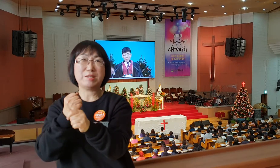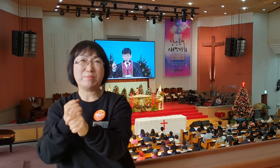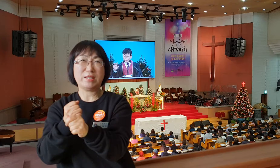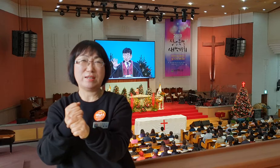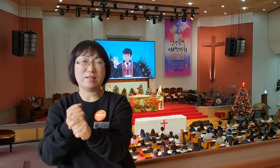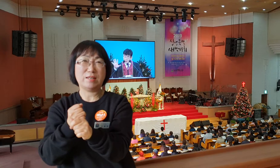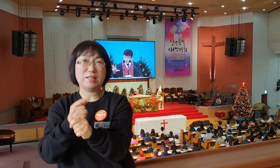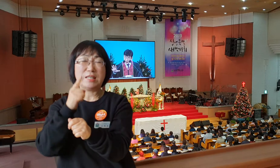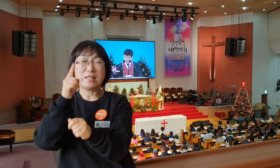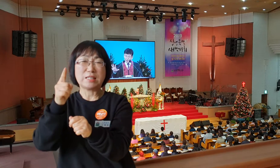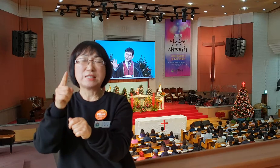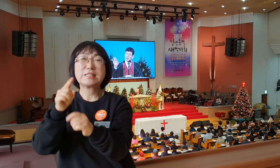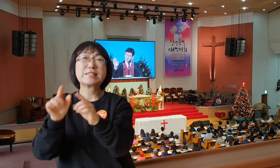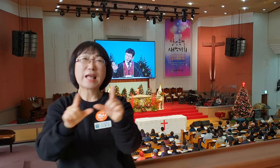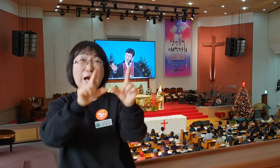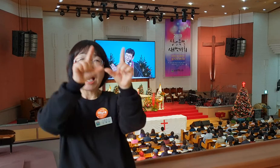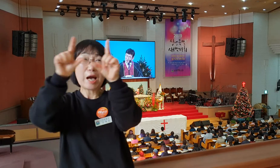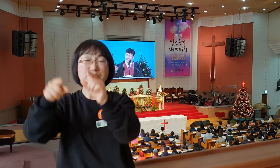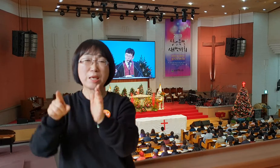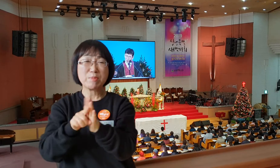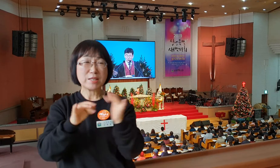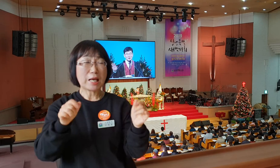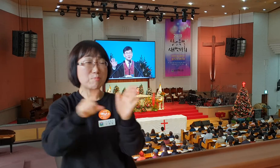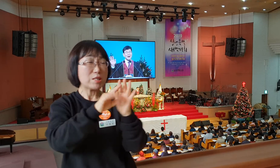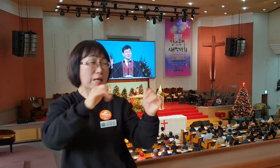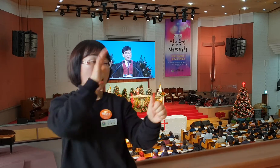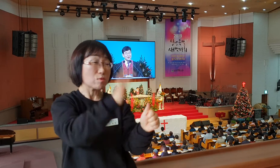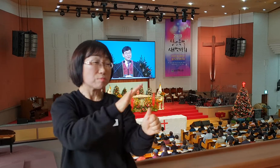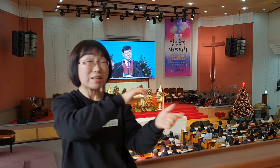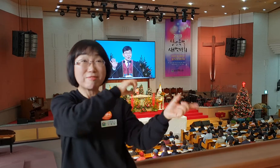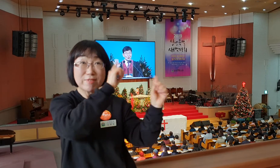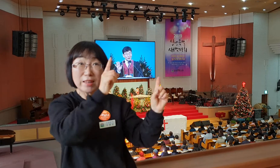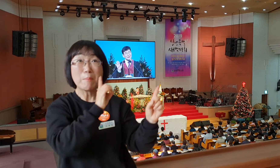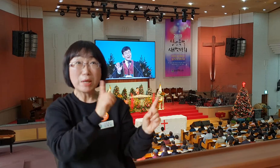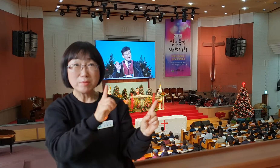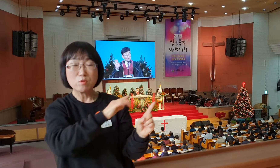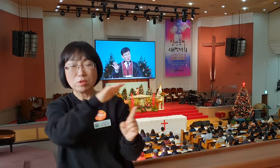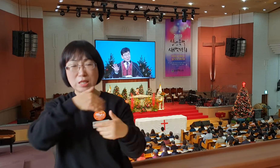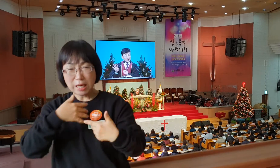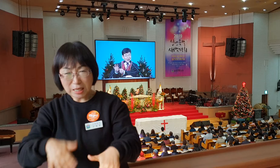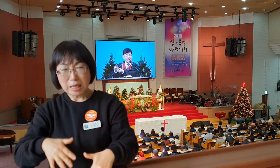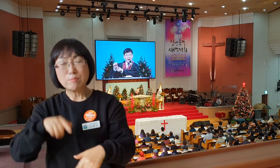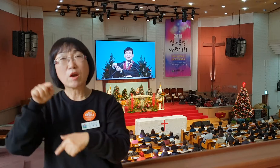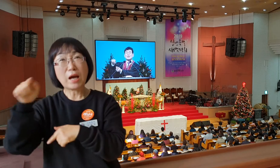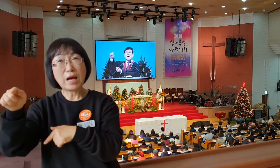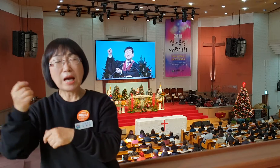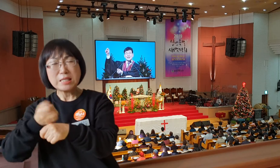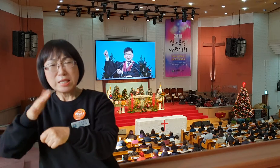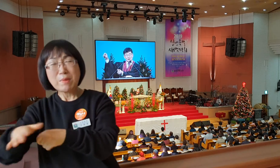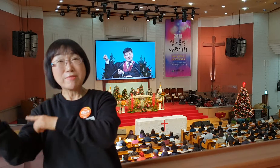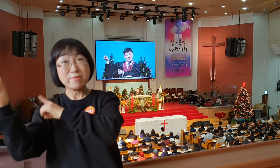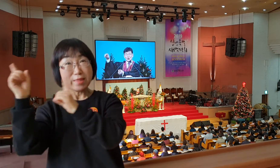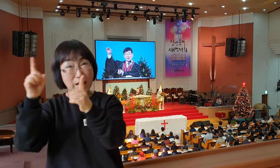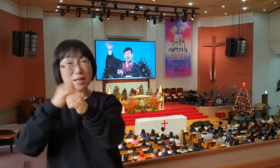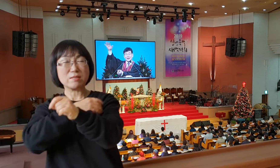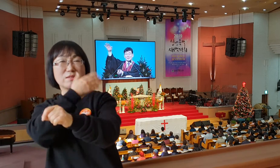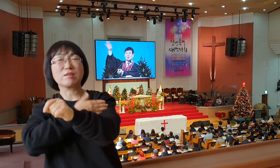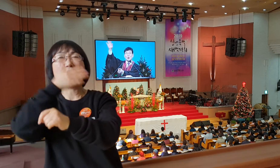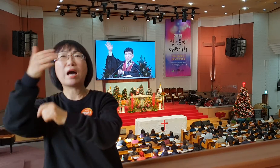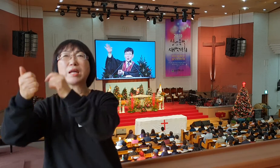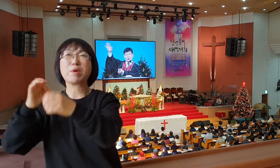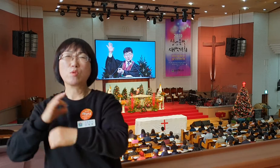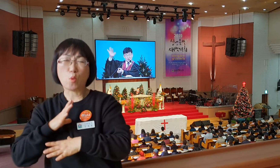그 사람 거기 믿는 자가 믿는 자에게 손을 얹는 게 좀 나는데요 우리는 약함으로 갑니다 하지만 낫게 하시는 능력은